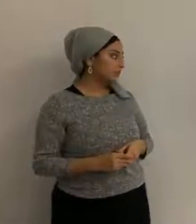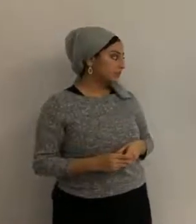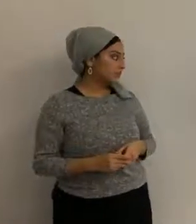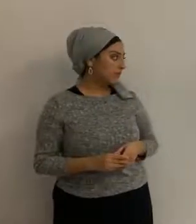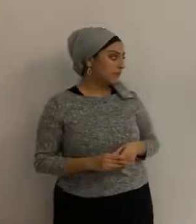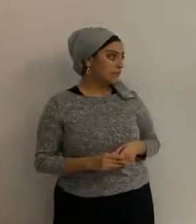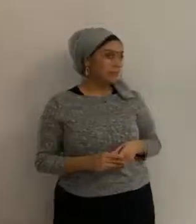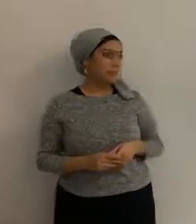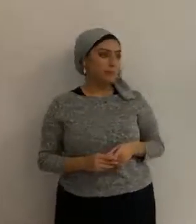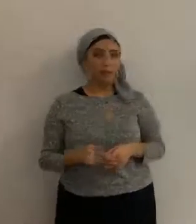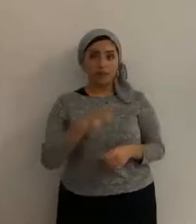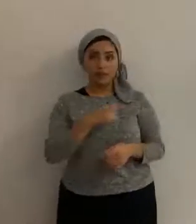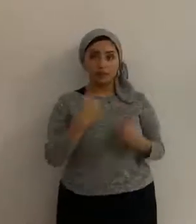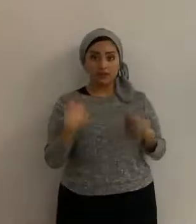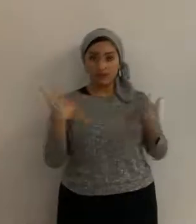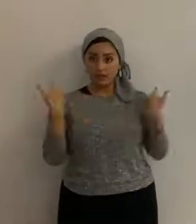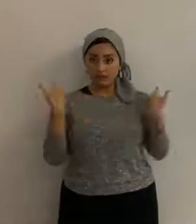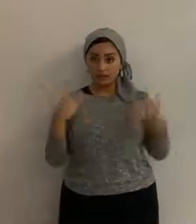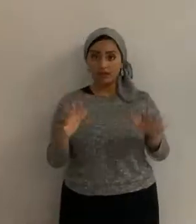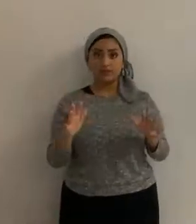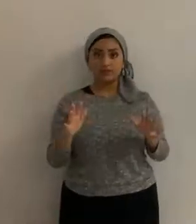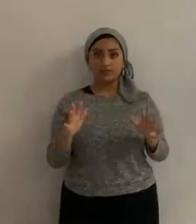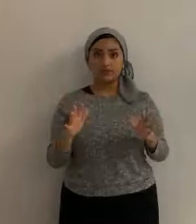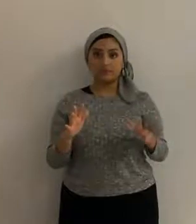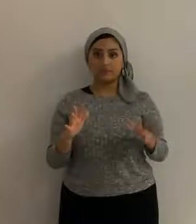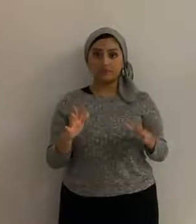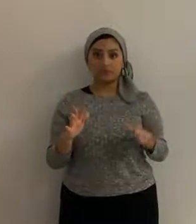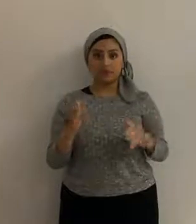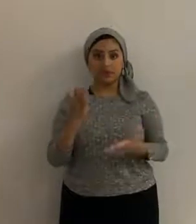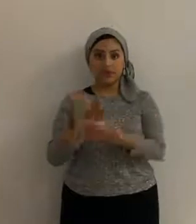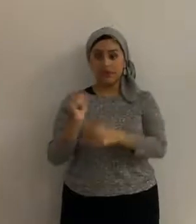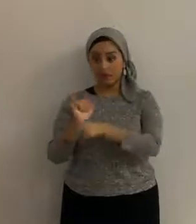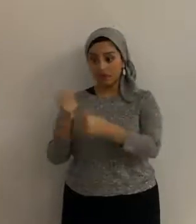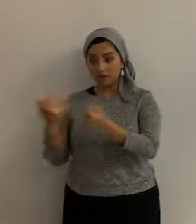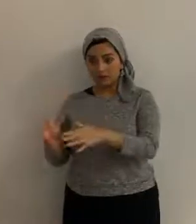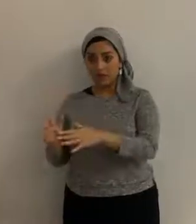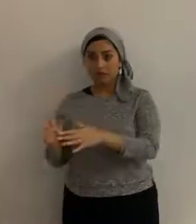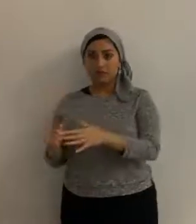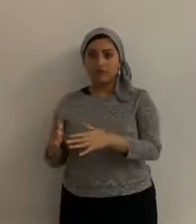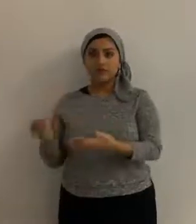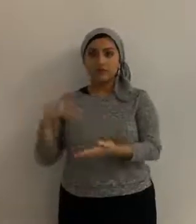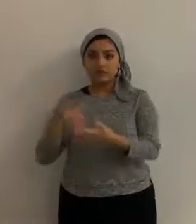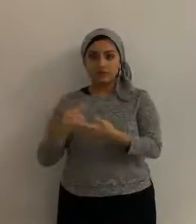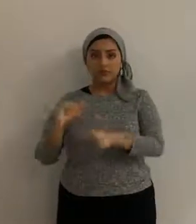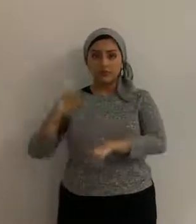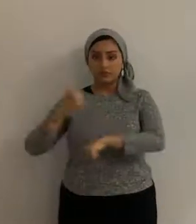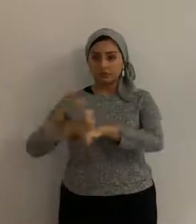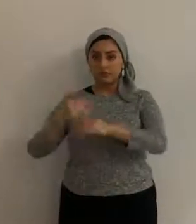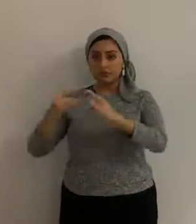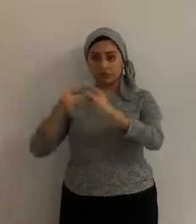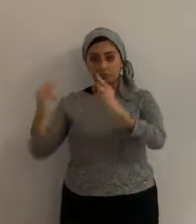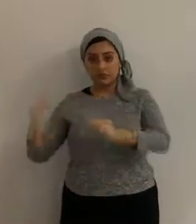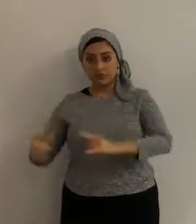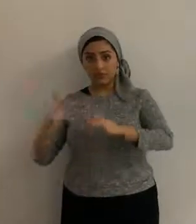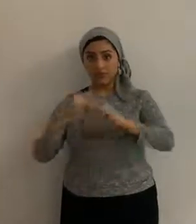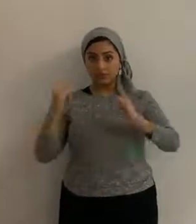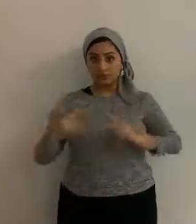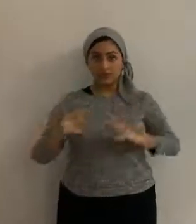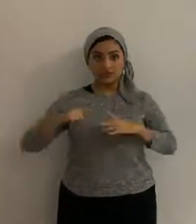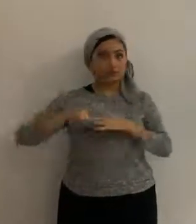ya habían terminado, habían dejado ya de trabajar en esta parte, vuelven a colocar las tiendas que en un inicio les había ya